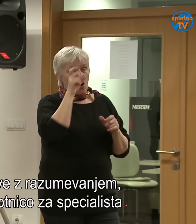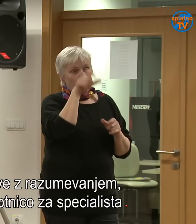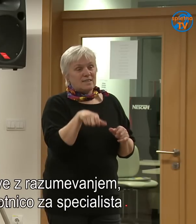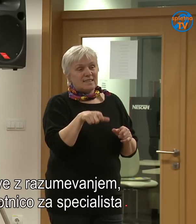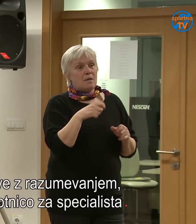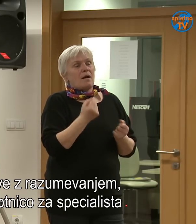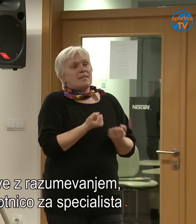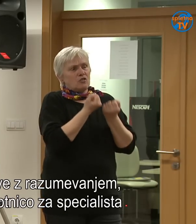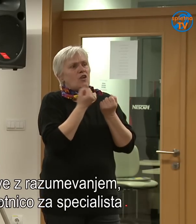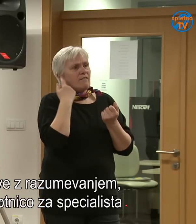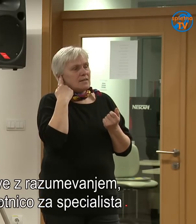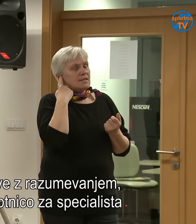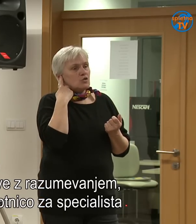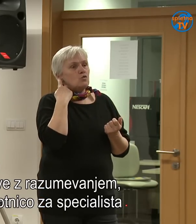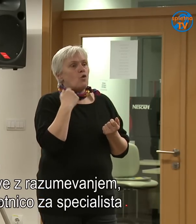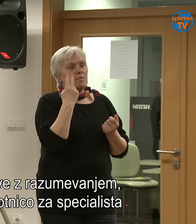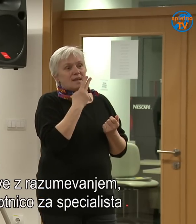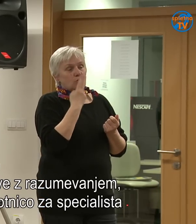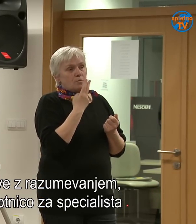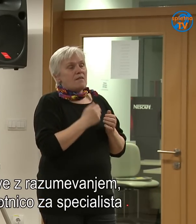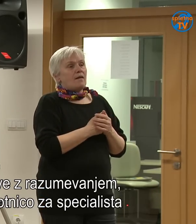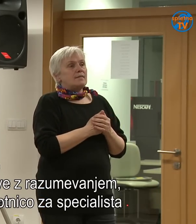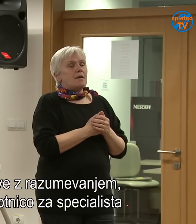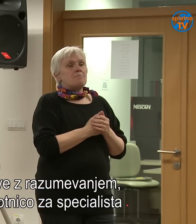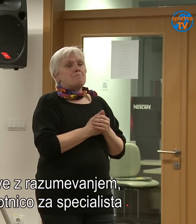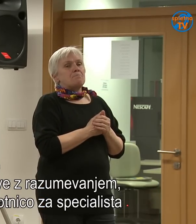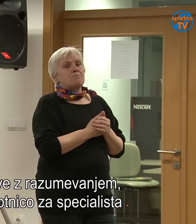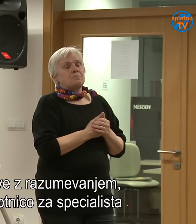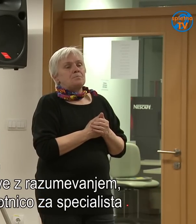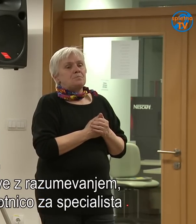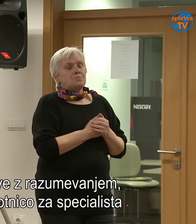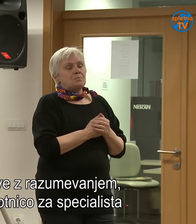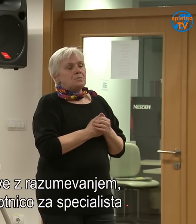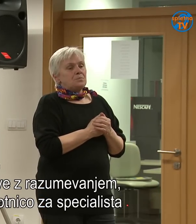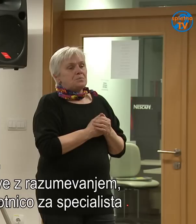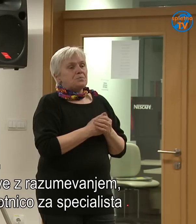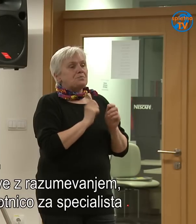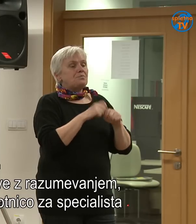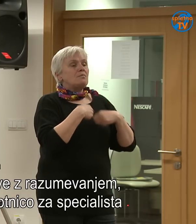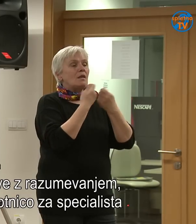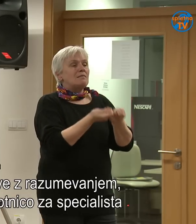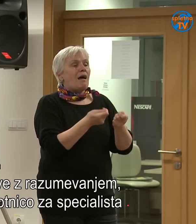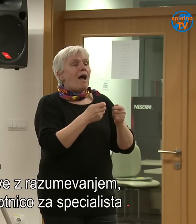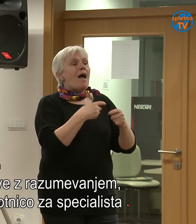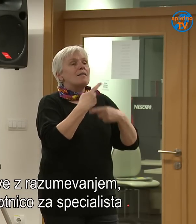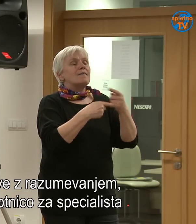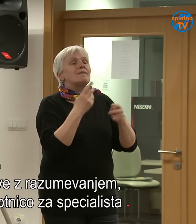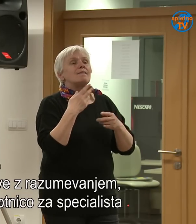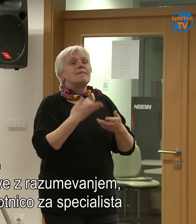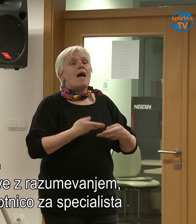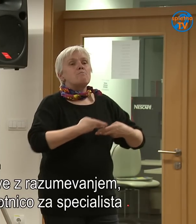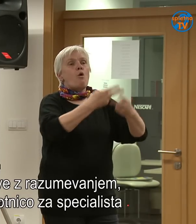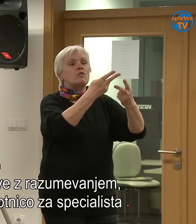oseba težave z razumevanjem, z sluhom, izda napotnico